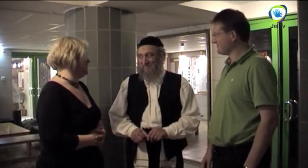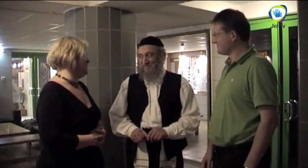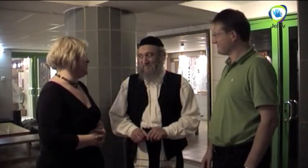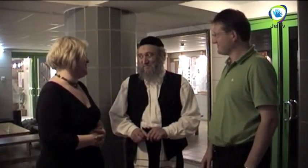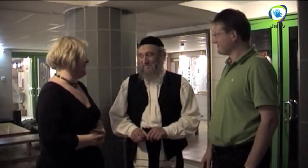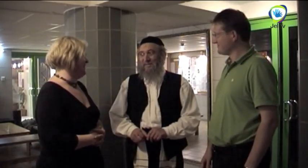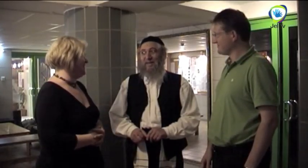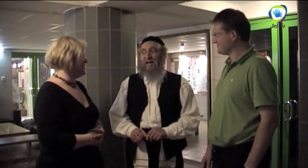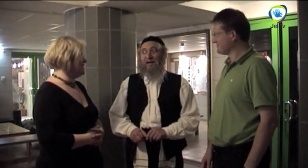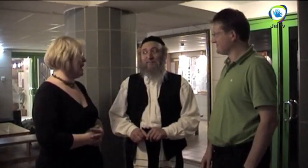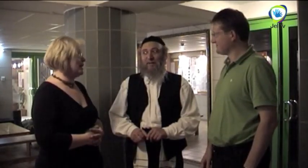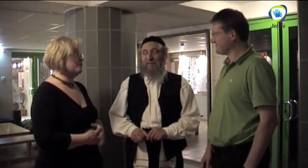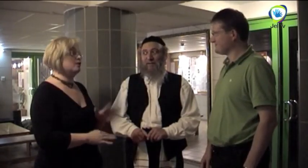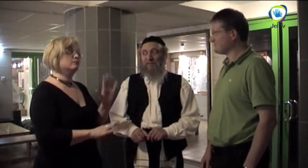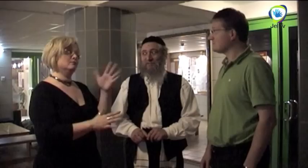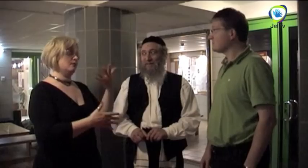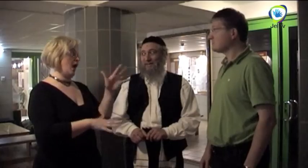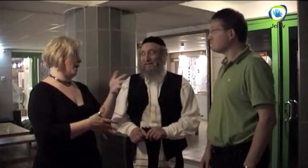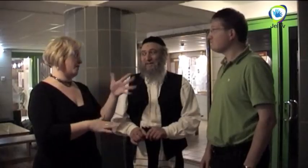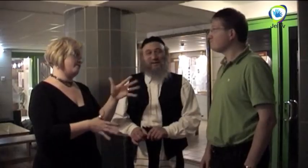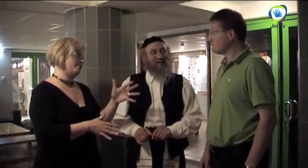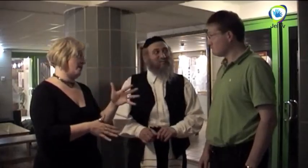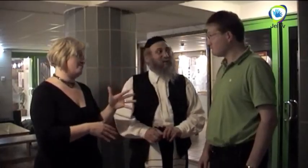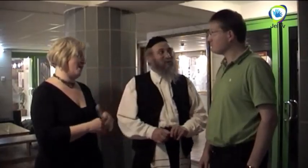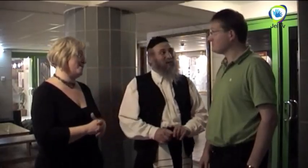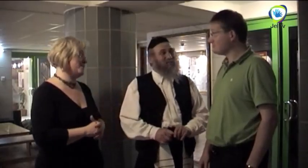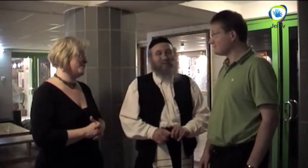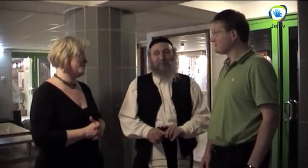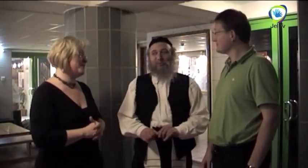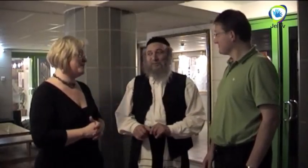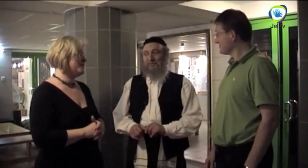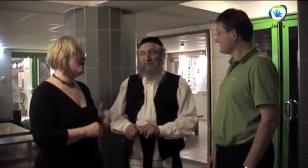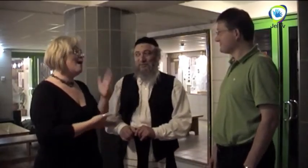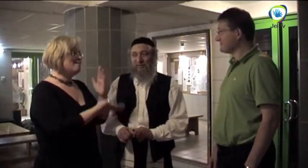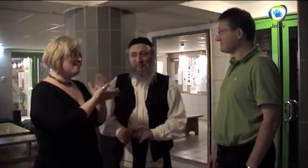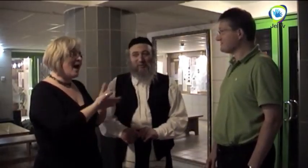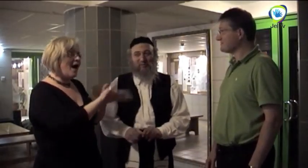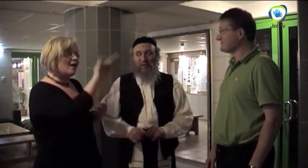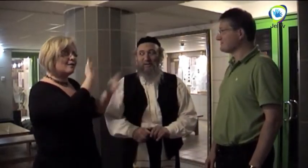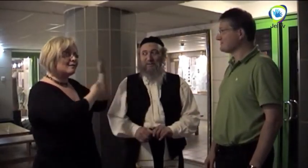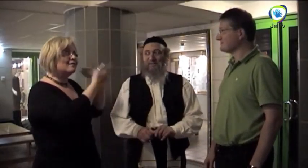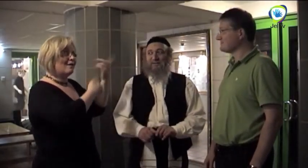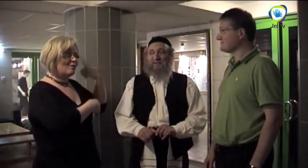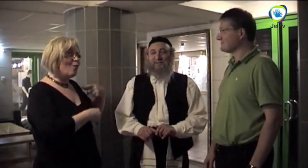a sikert. Nem,